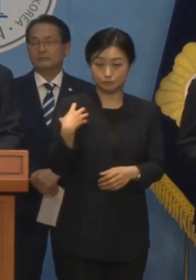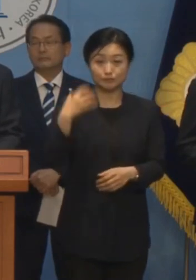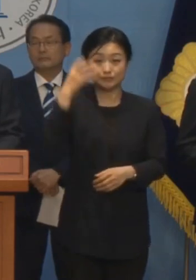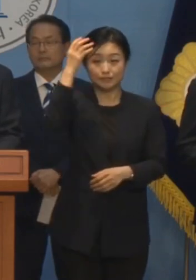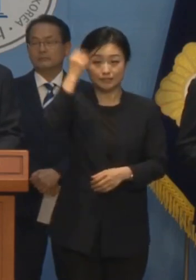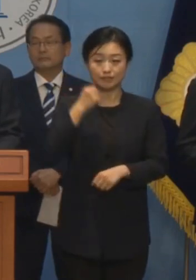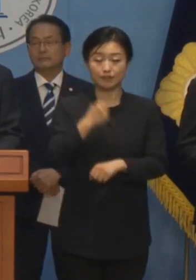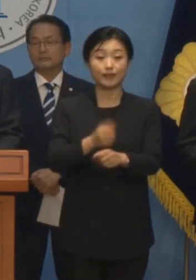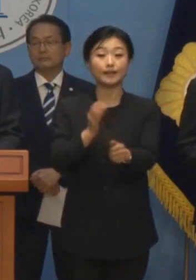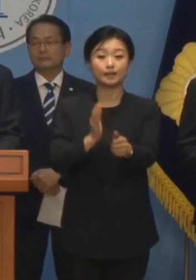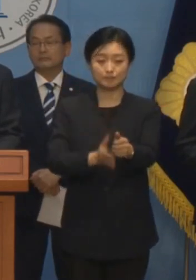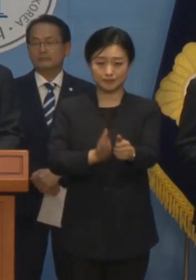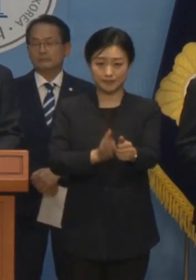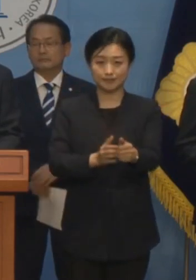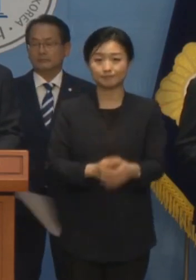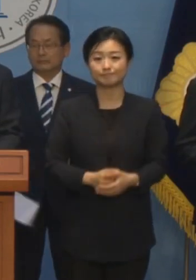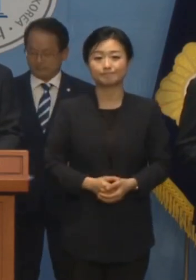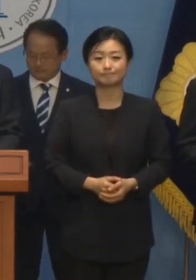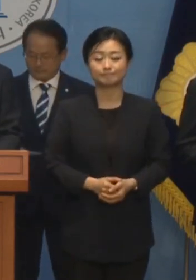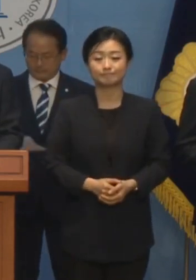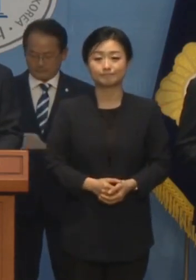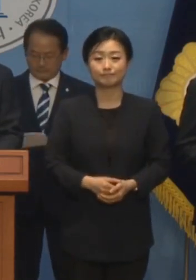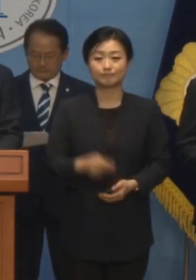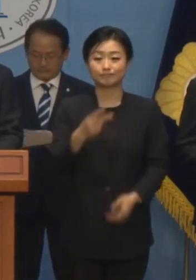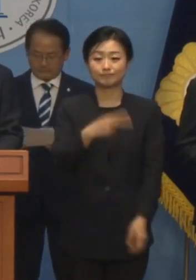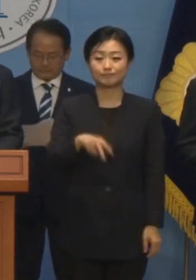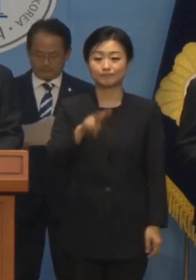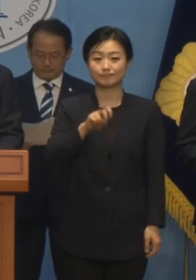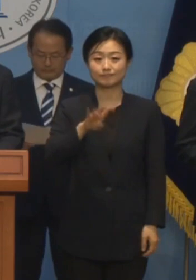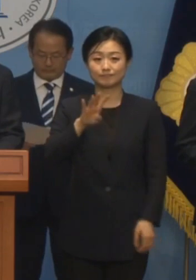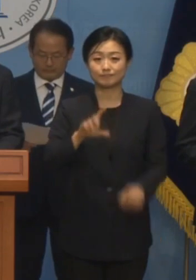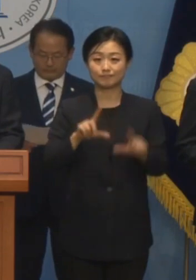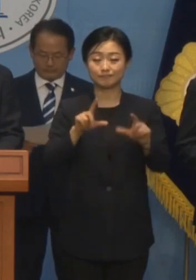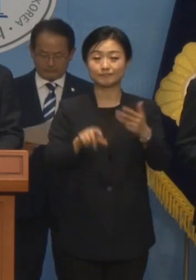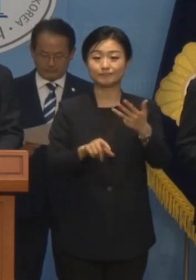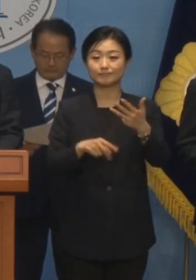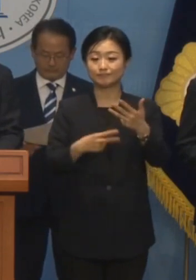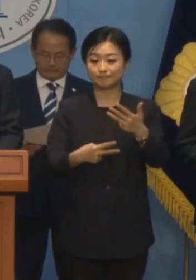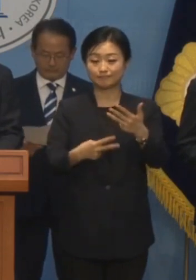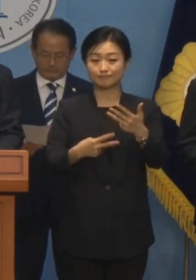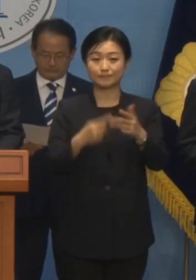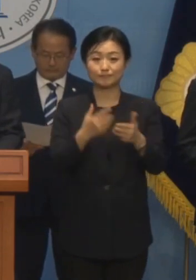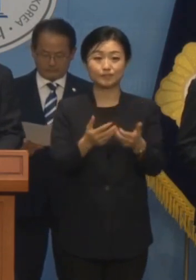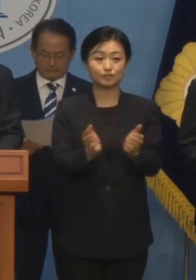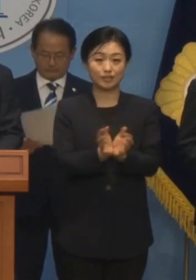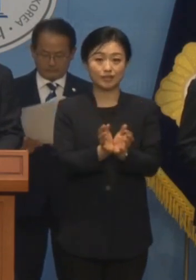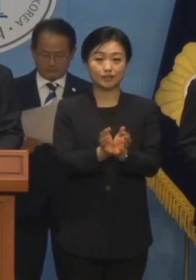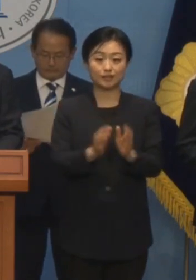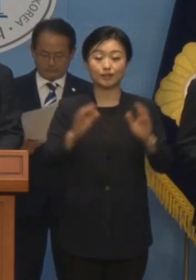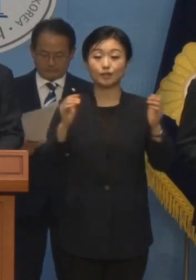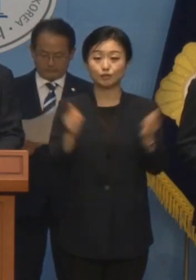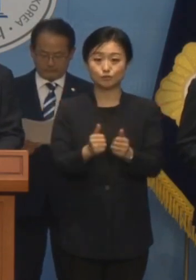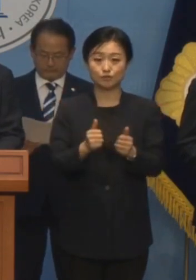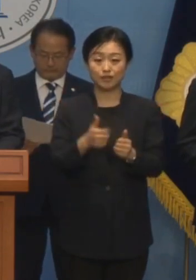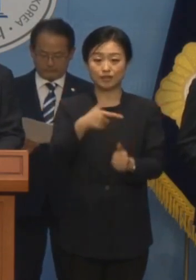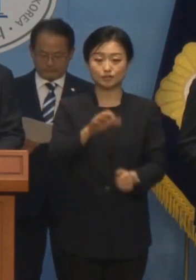절대적으로 명심하길 바랍니다. 2024년 8월 2일 더불어민주당 국회